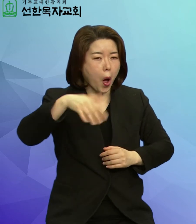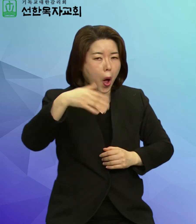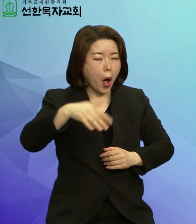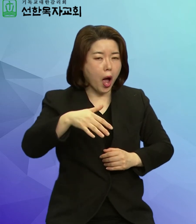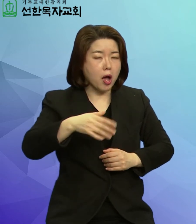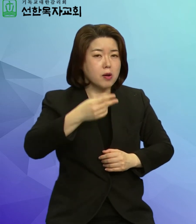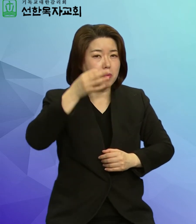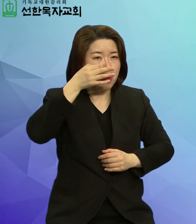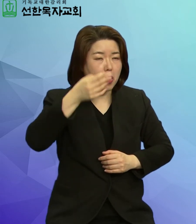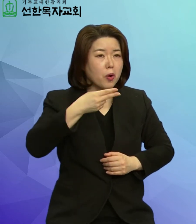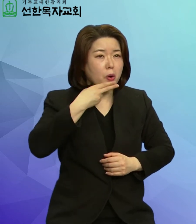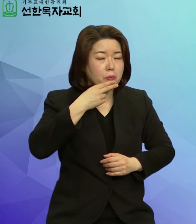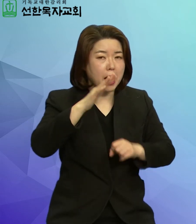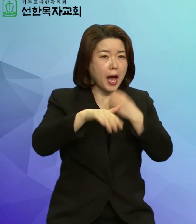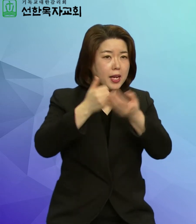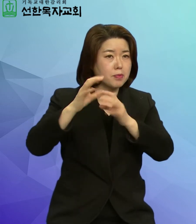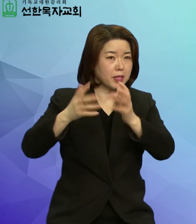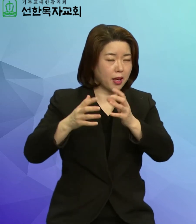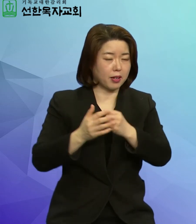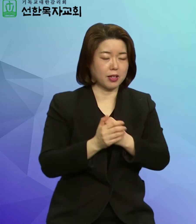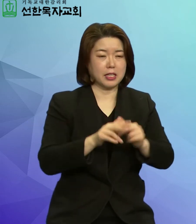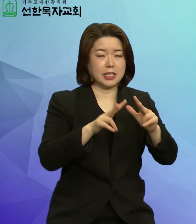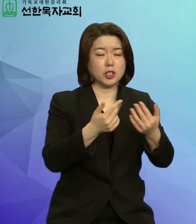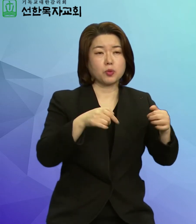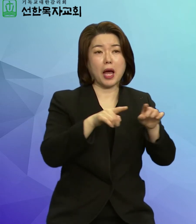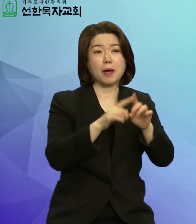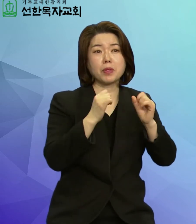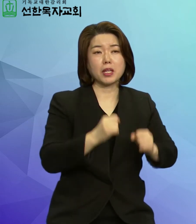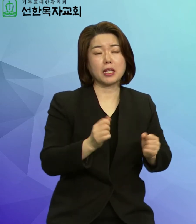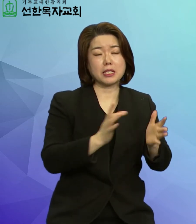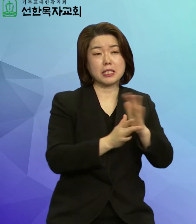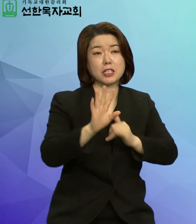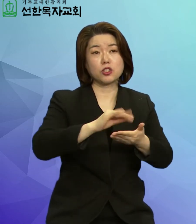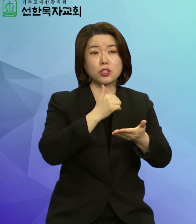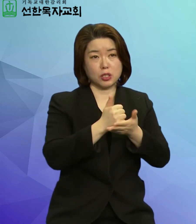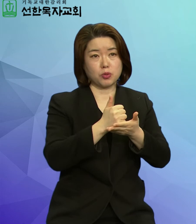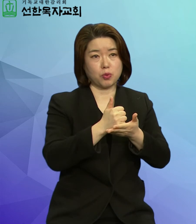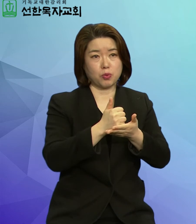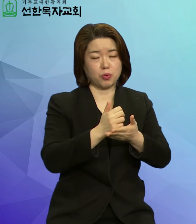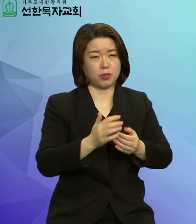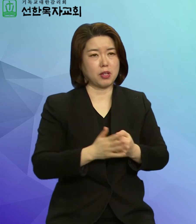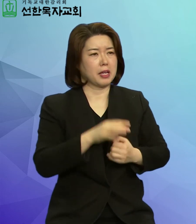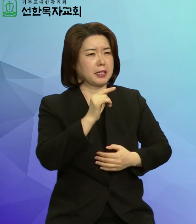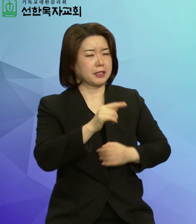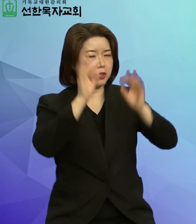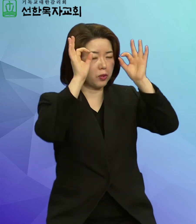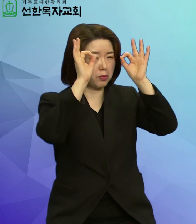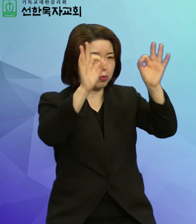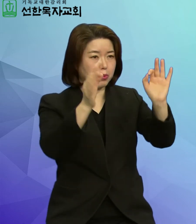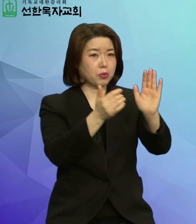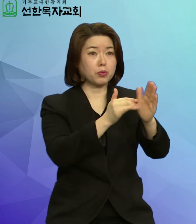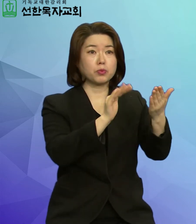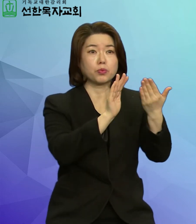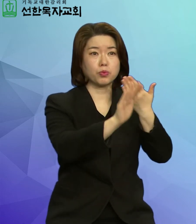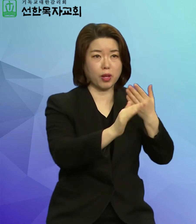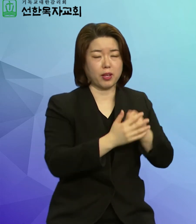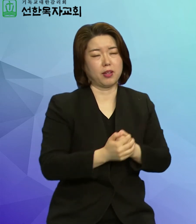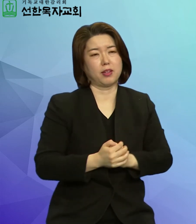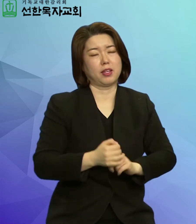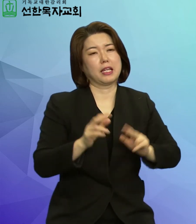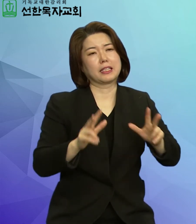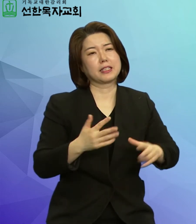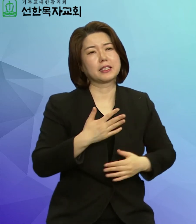하나님의 나라, 그리고 지금도 자기와 함께 계시는 예수 그리스도, 그것을 보고